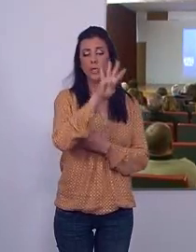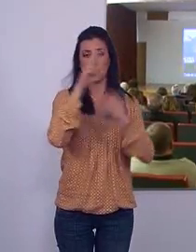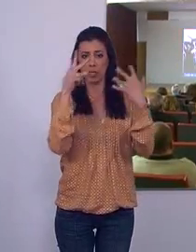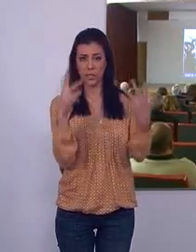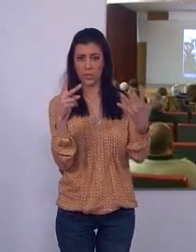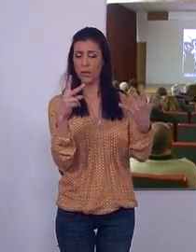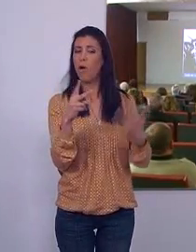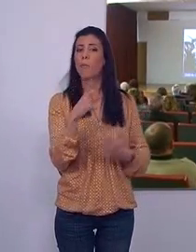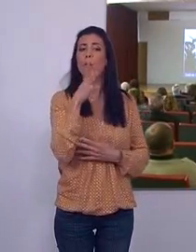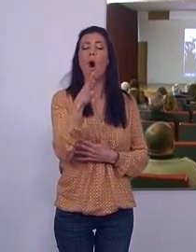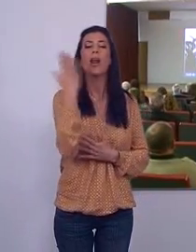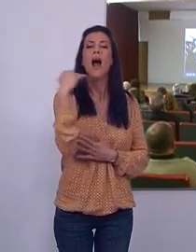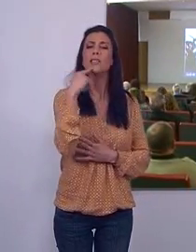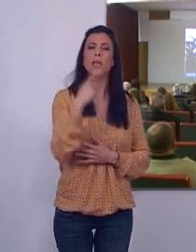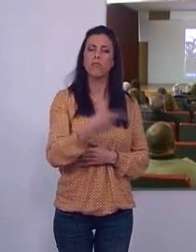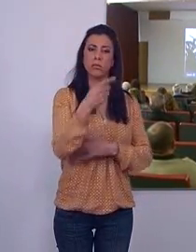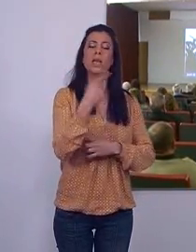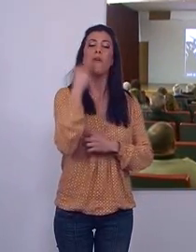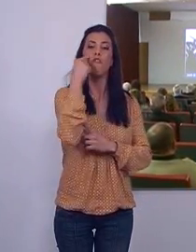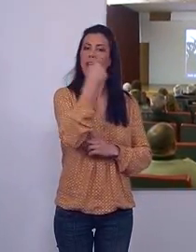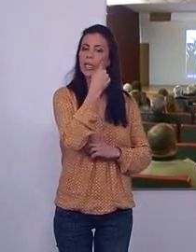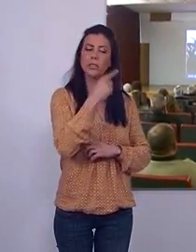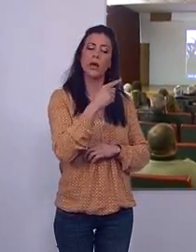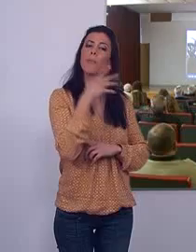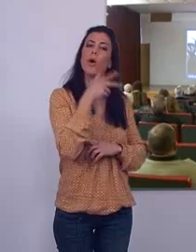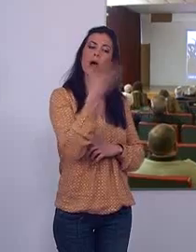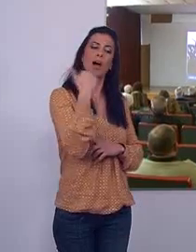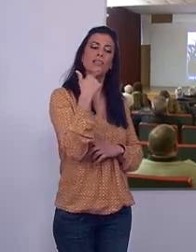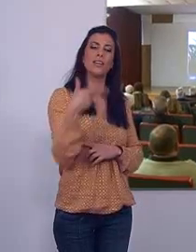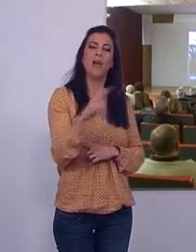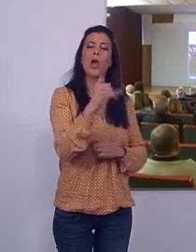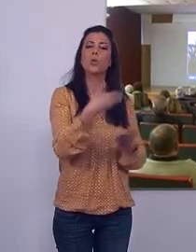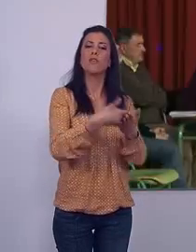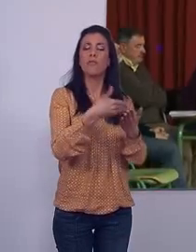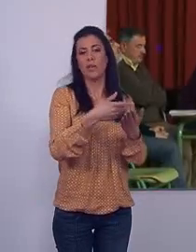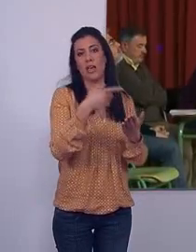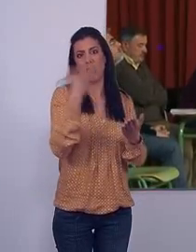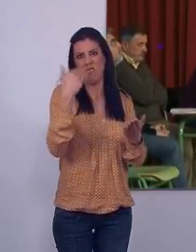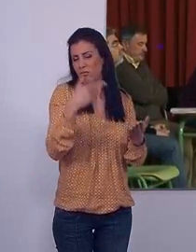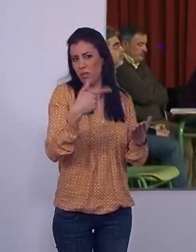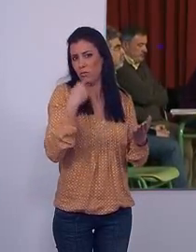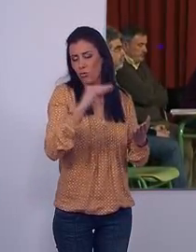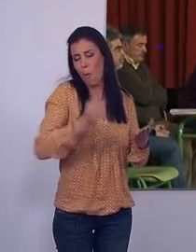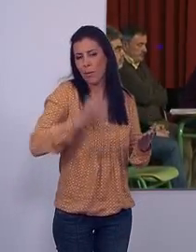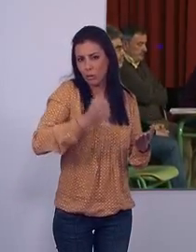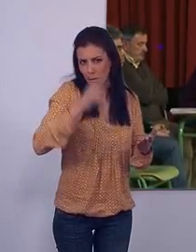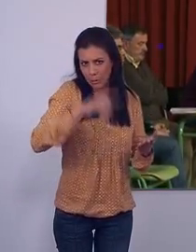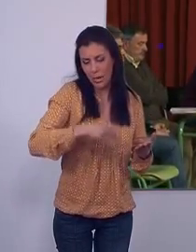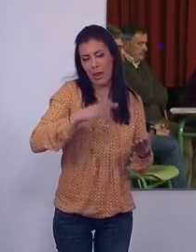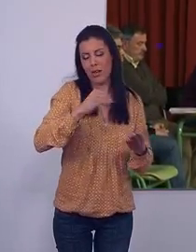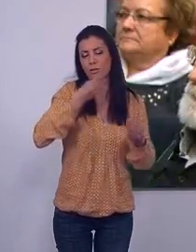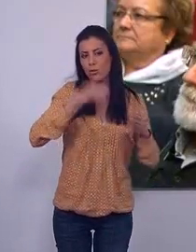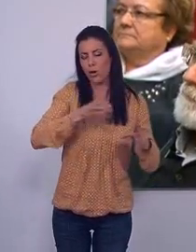de 1947 por el régimen franquista para justificar el asesinato de guerrilleros quedan